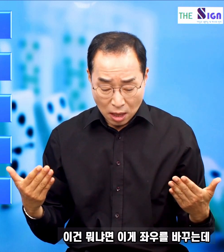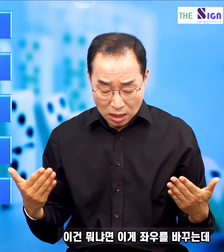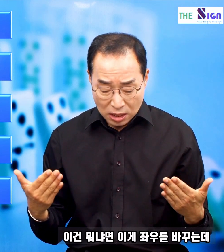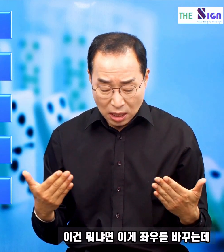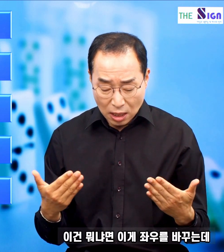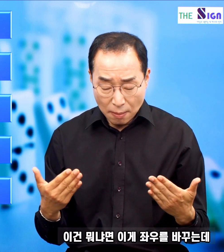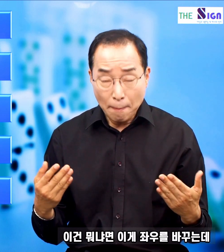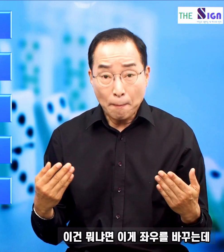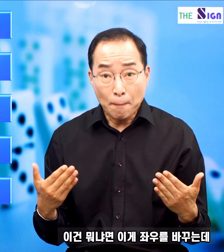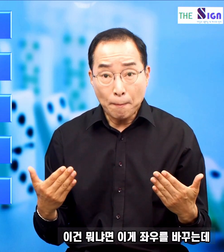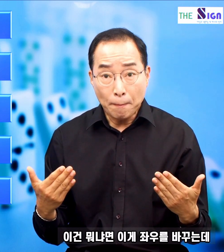이게